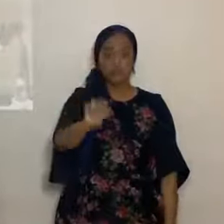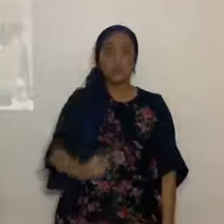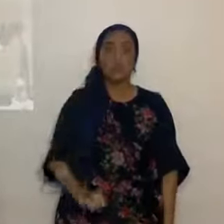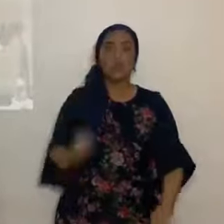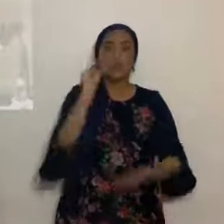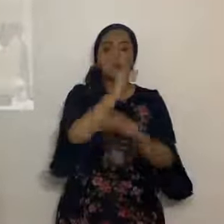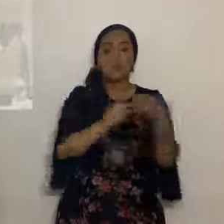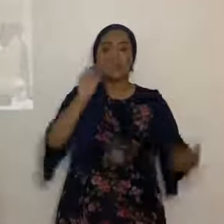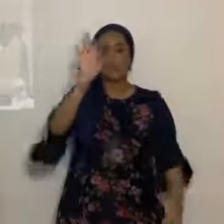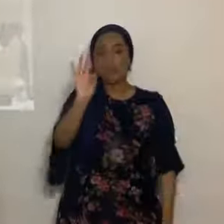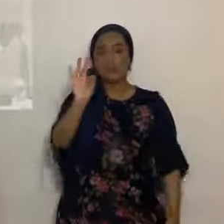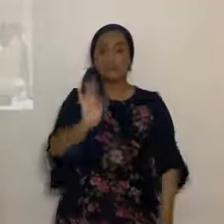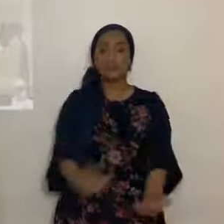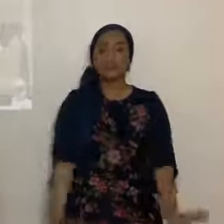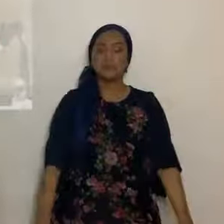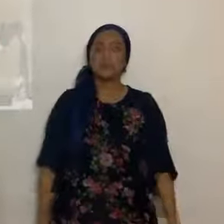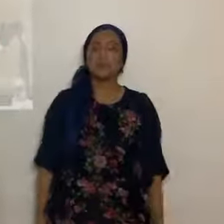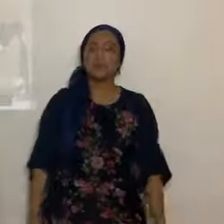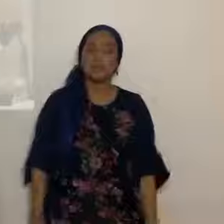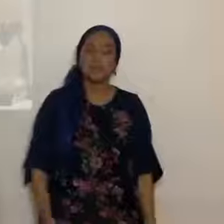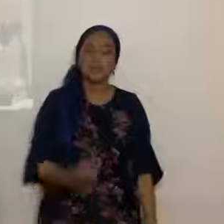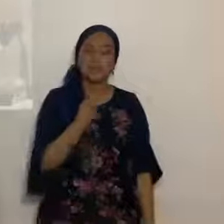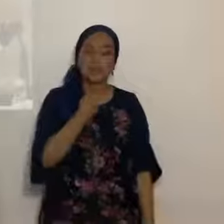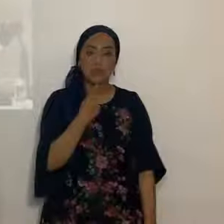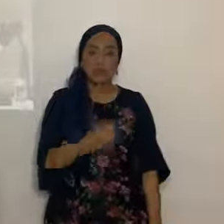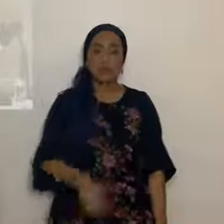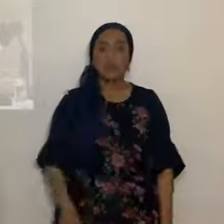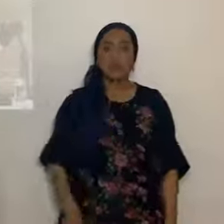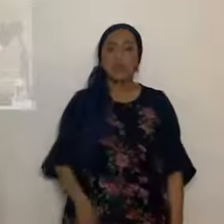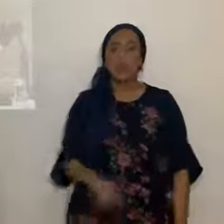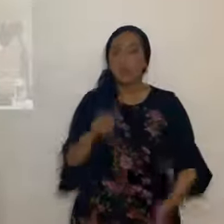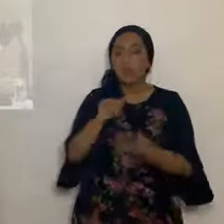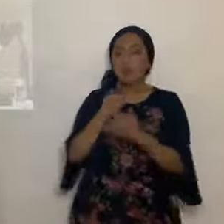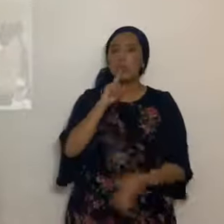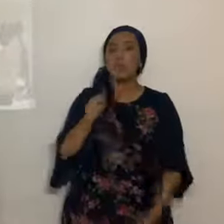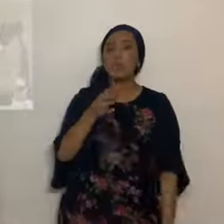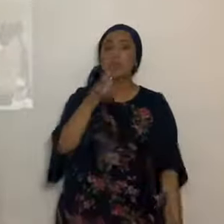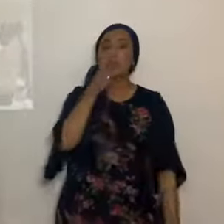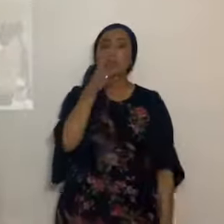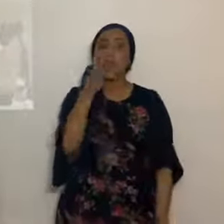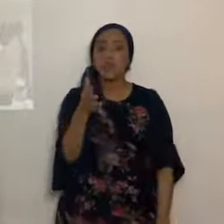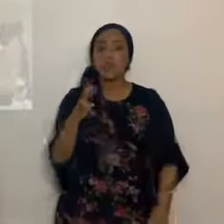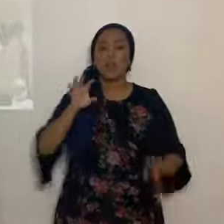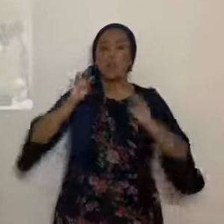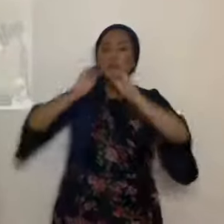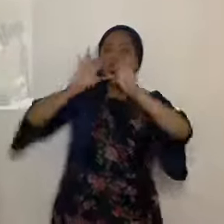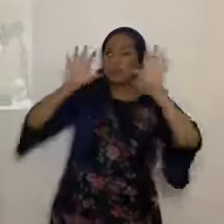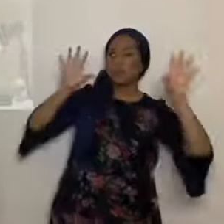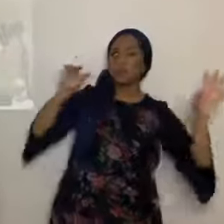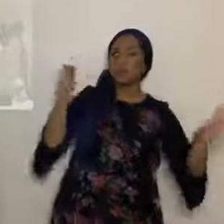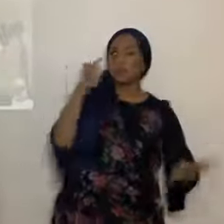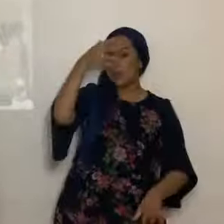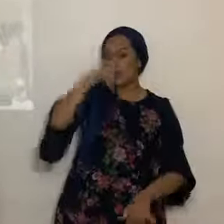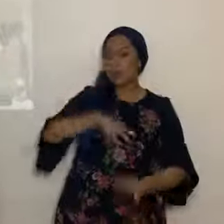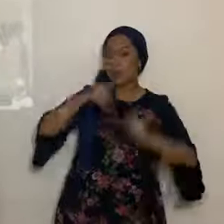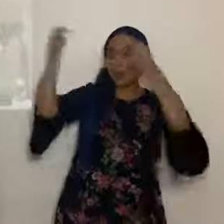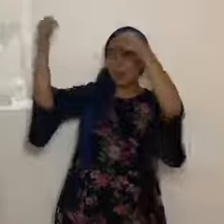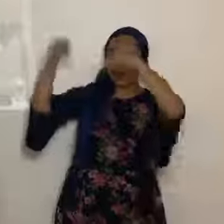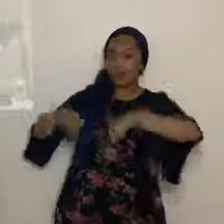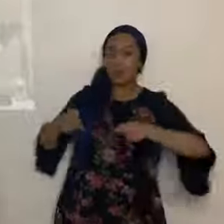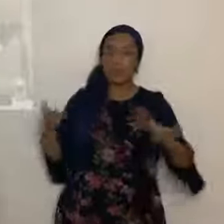el verso 9. Dice así: aquella luz verdadera que alumbra a todo hombre venía a